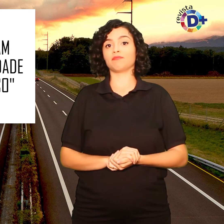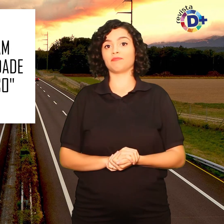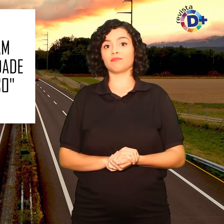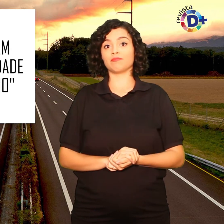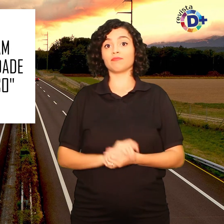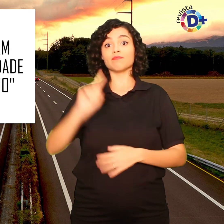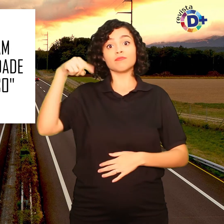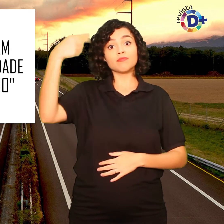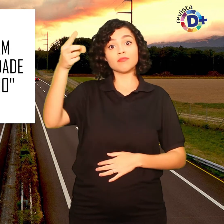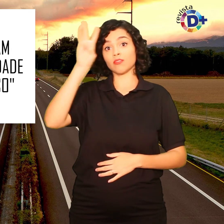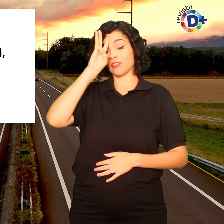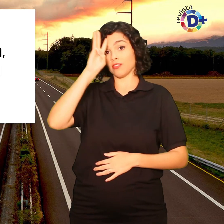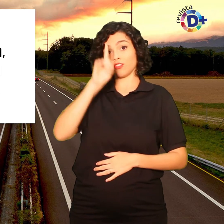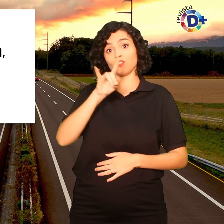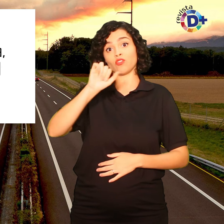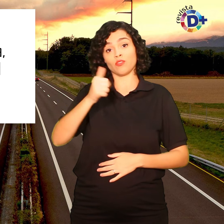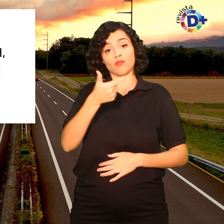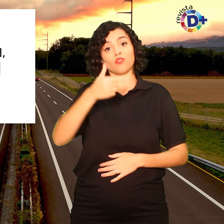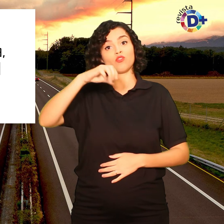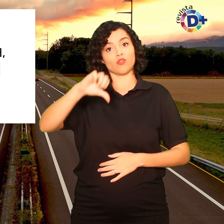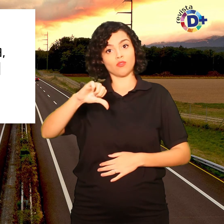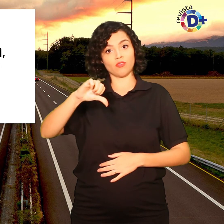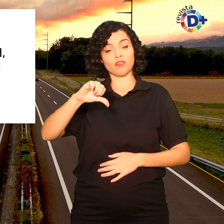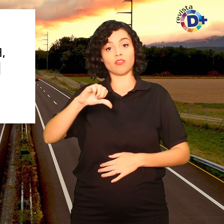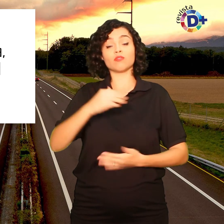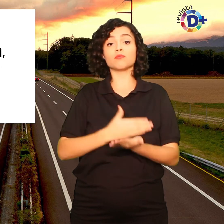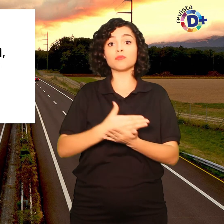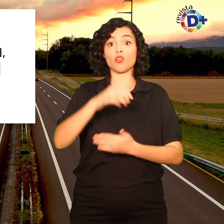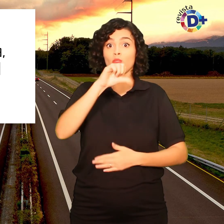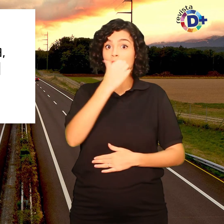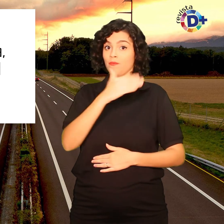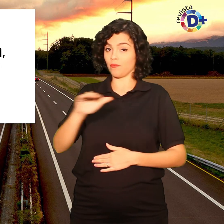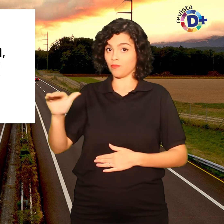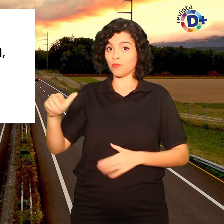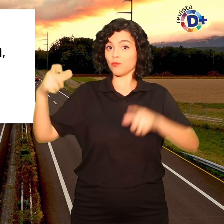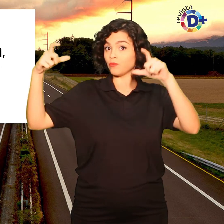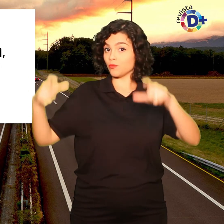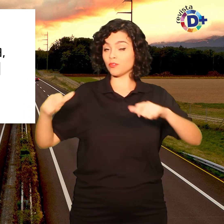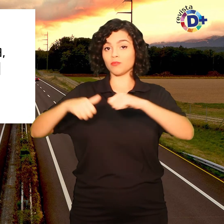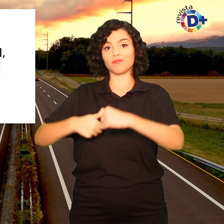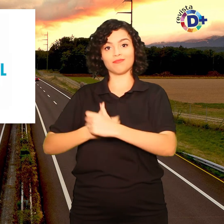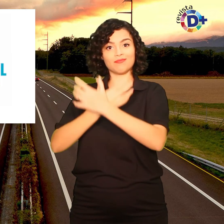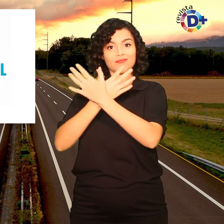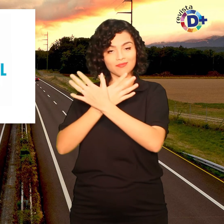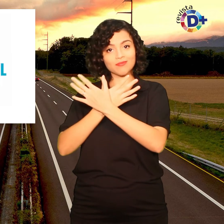na próxima terça feira 29 a partir das 96 no memorial da inclusão